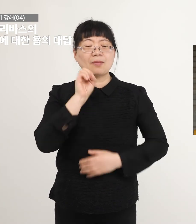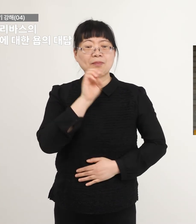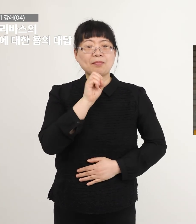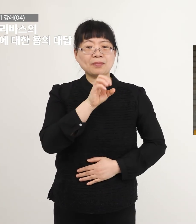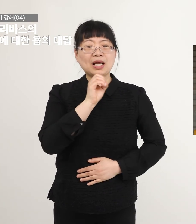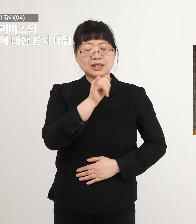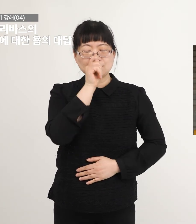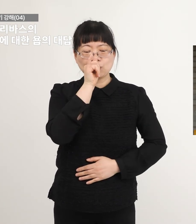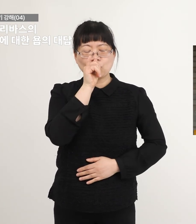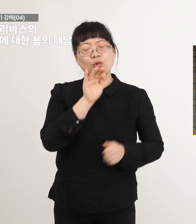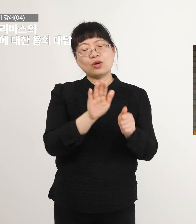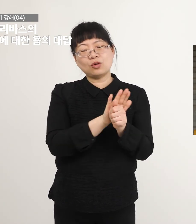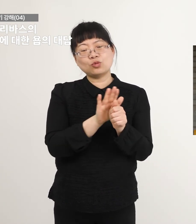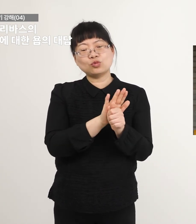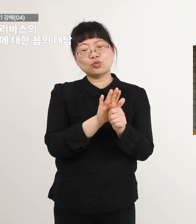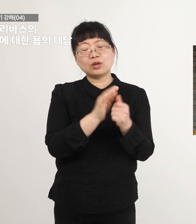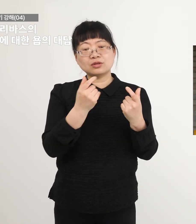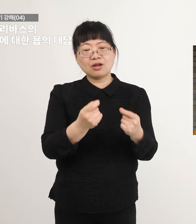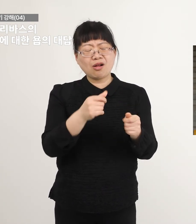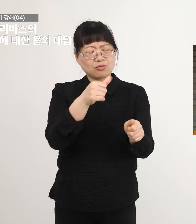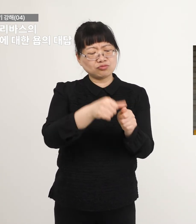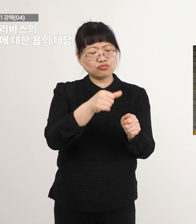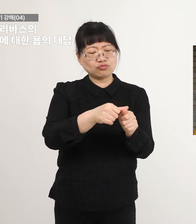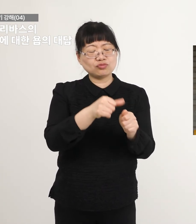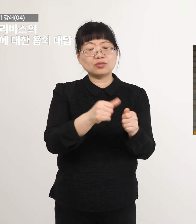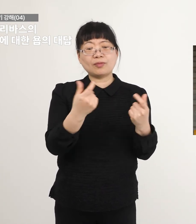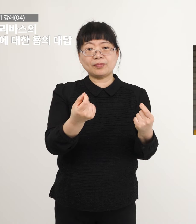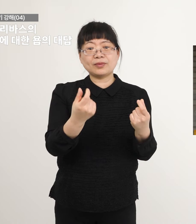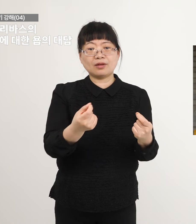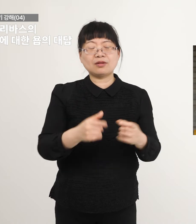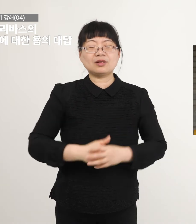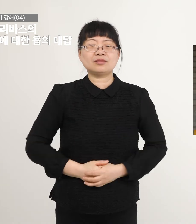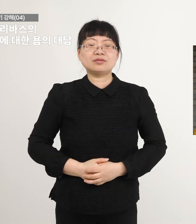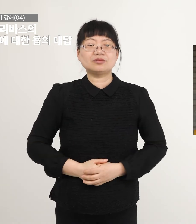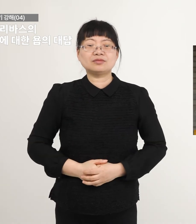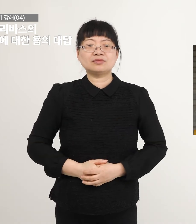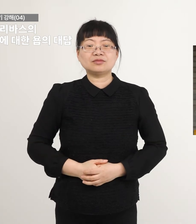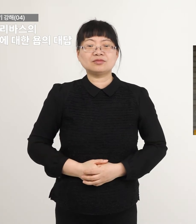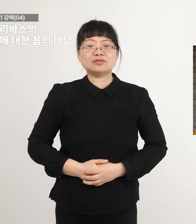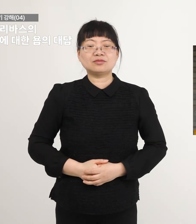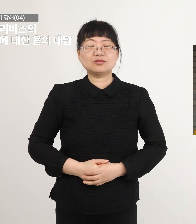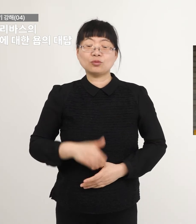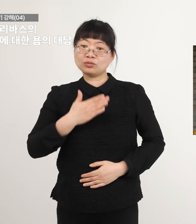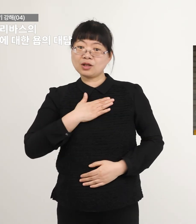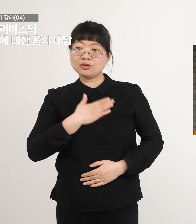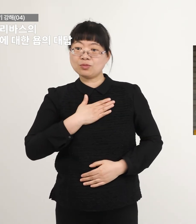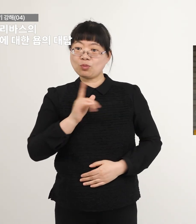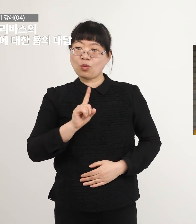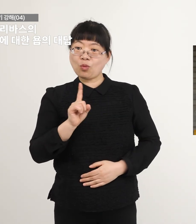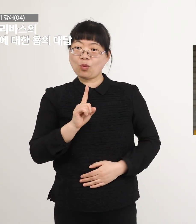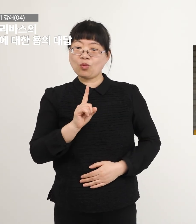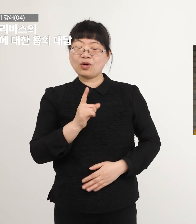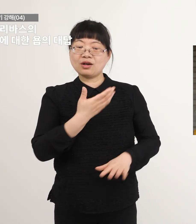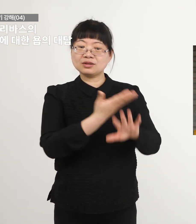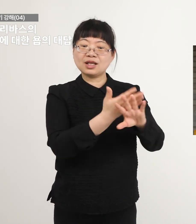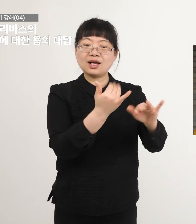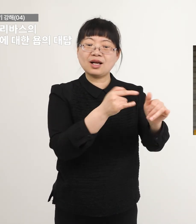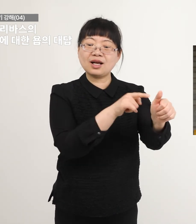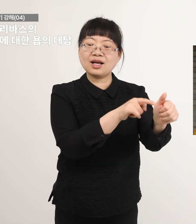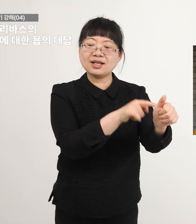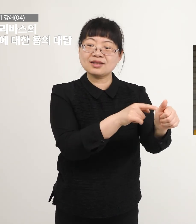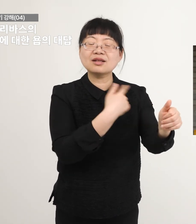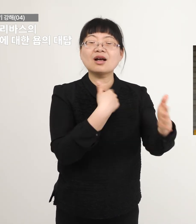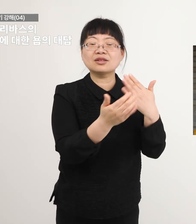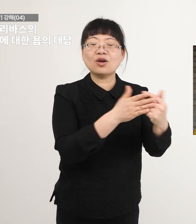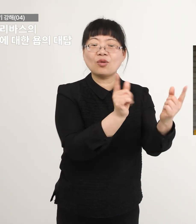그걸 위로랍시고 그걸 훈계한답시고 그러면 자기는 뭐가 되는 거죠? 상대방이